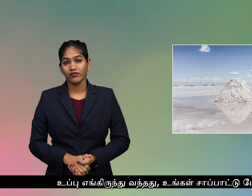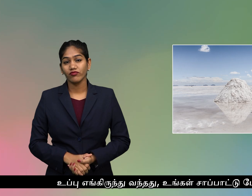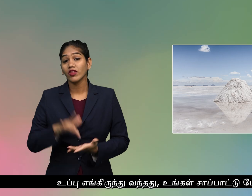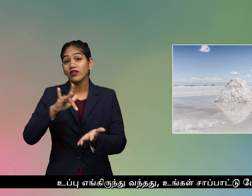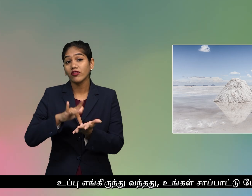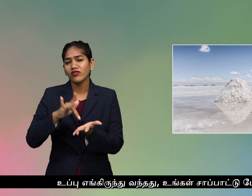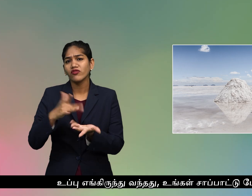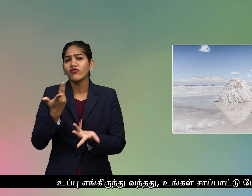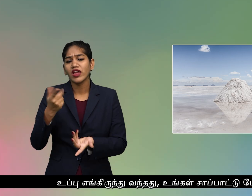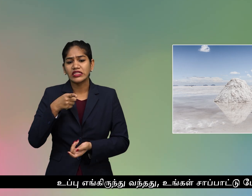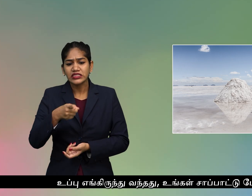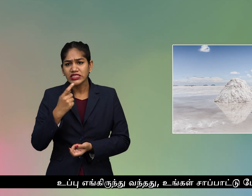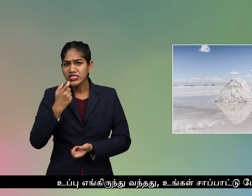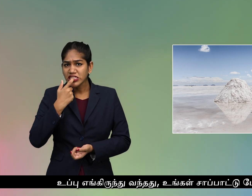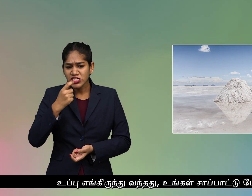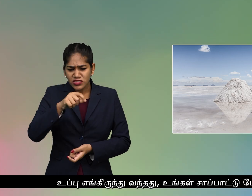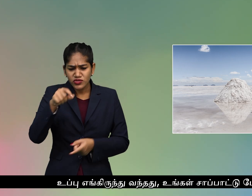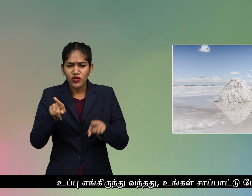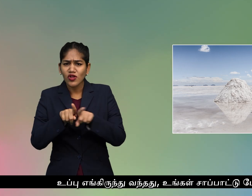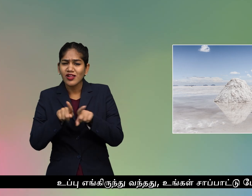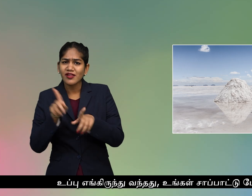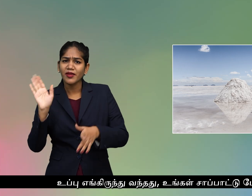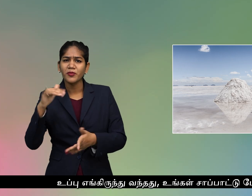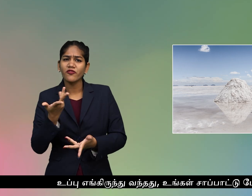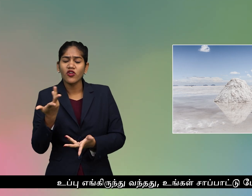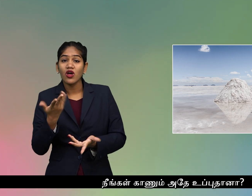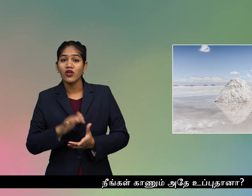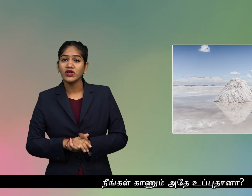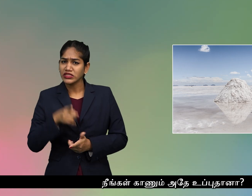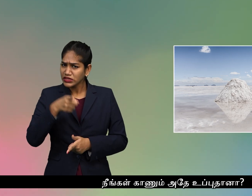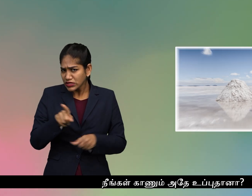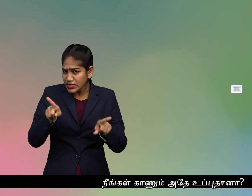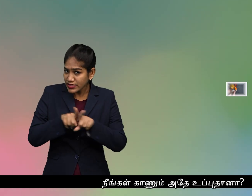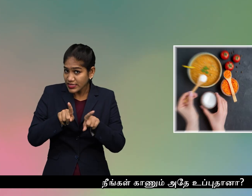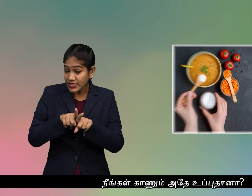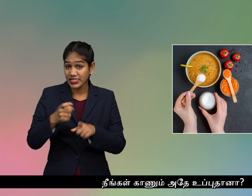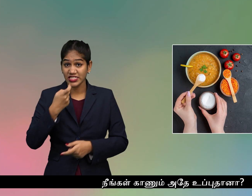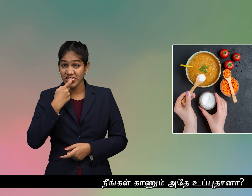உப்பு எங்கிருந்து வந்தது? உங்கள் சாப்பாட்டு மேஜையில் நீங்கள் காணும் அதே உப்புதானா?